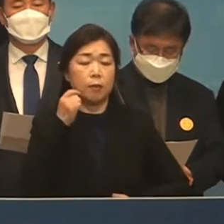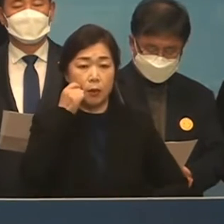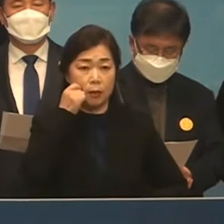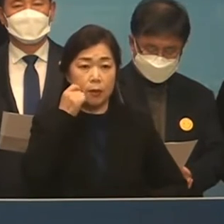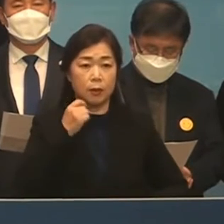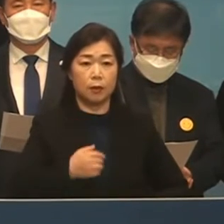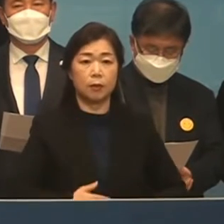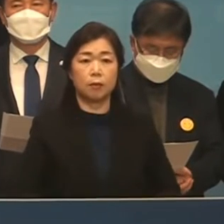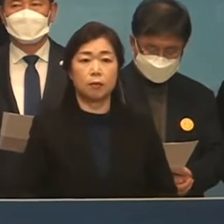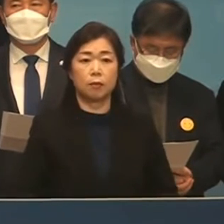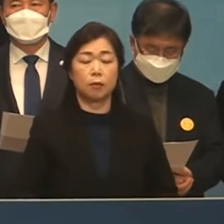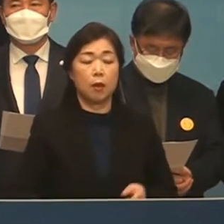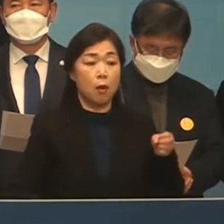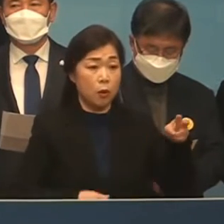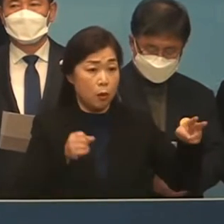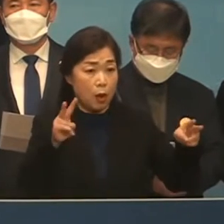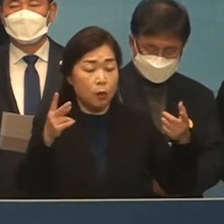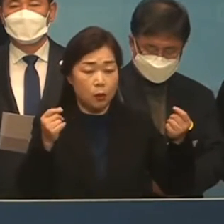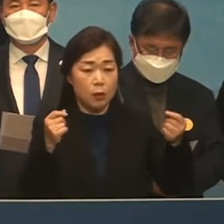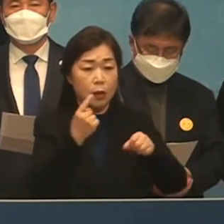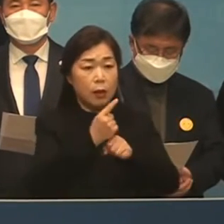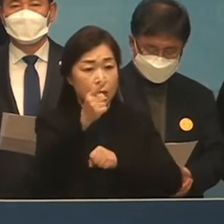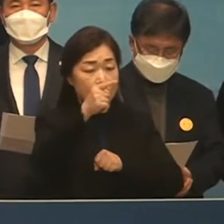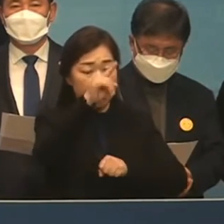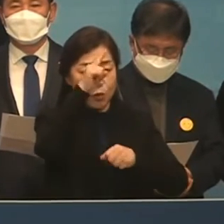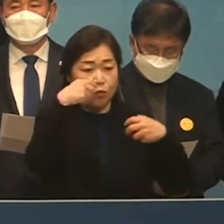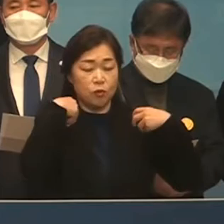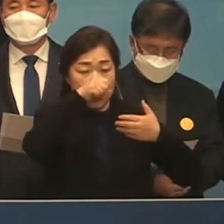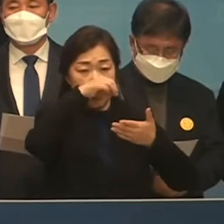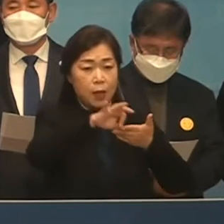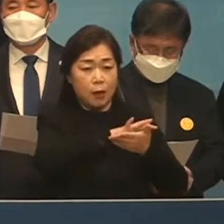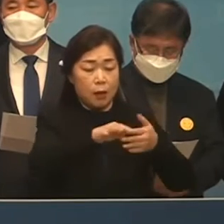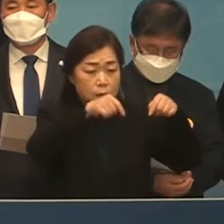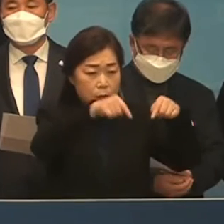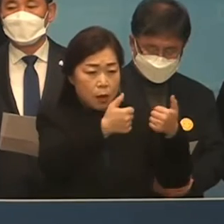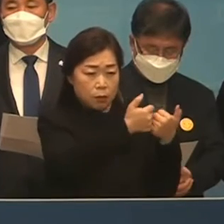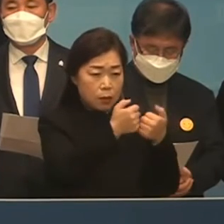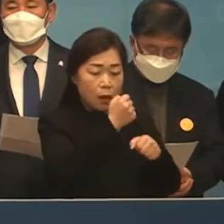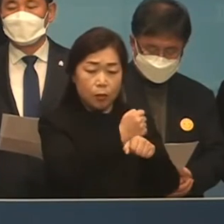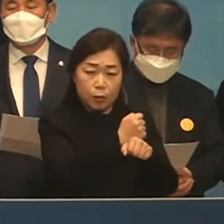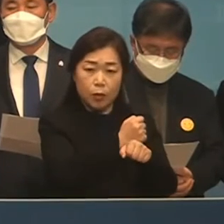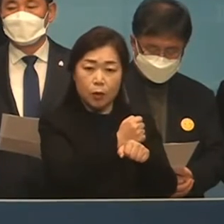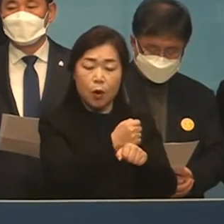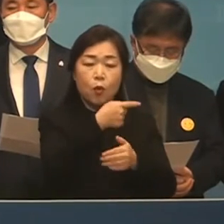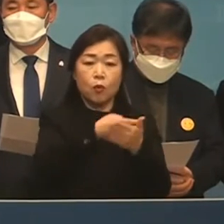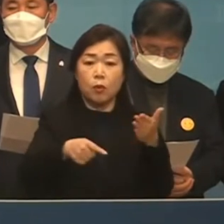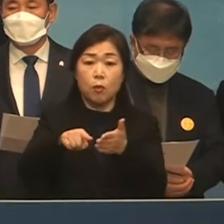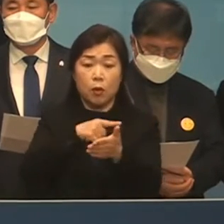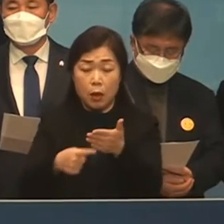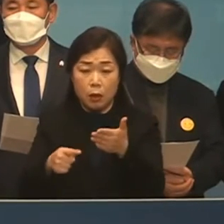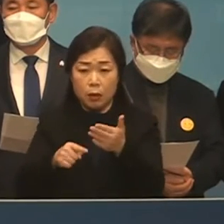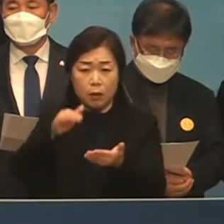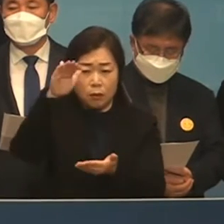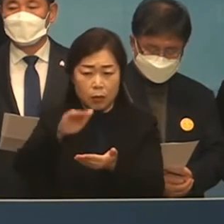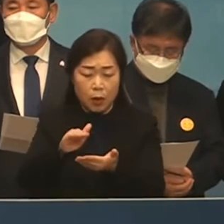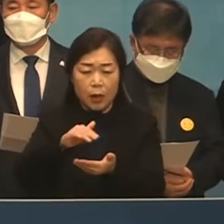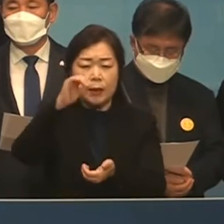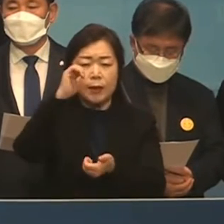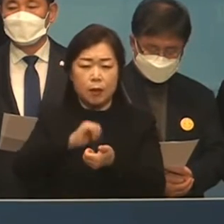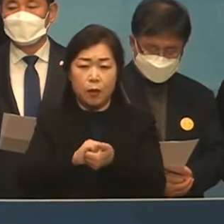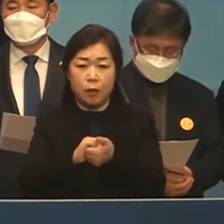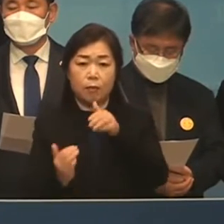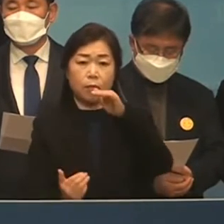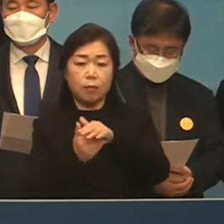없습니다. 여야가 내년도 정부 예산안을 심사하면서 손실보상의 하한을